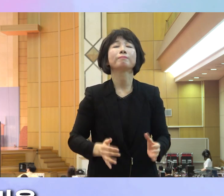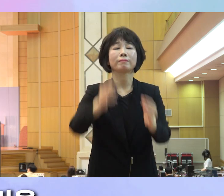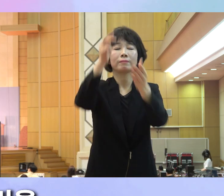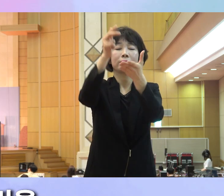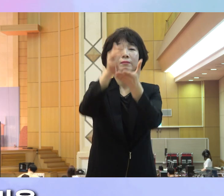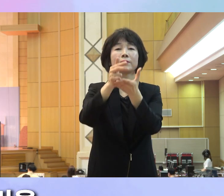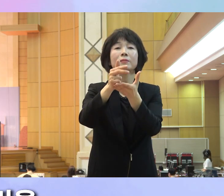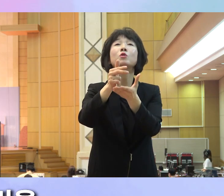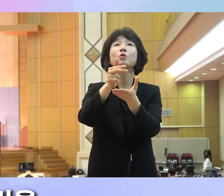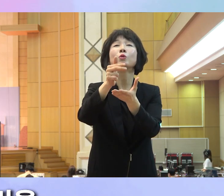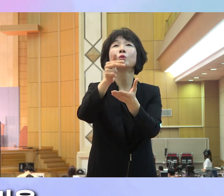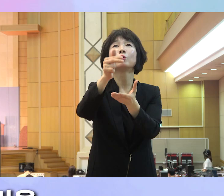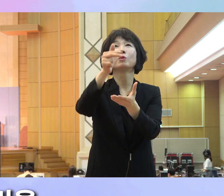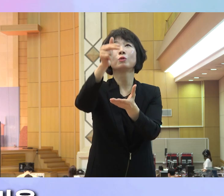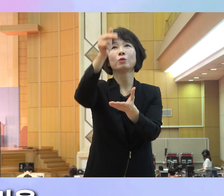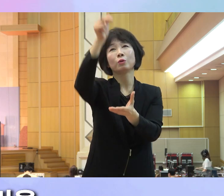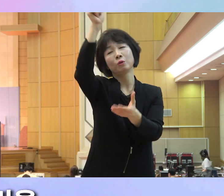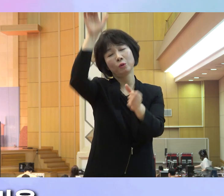나요.